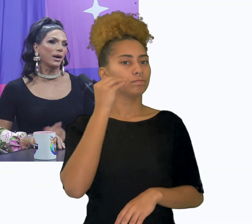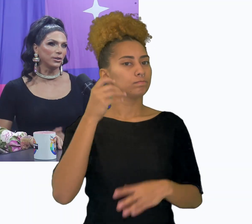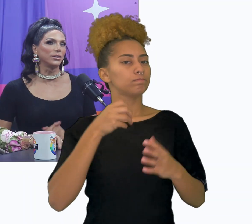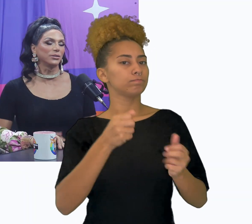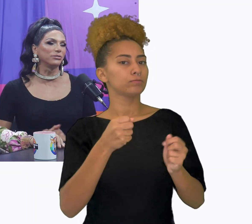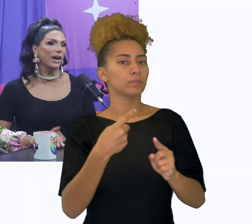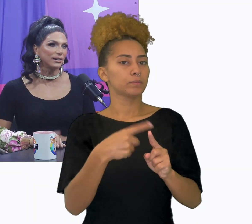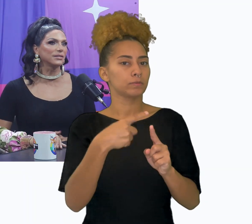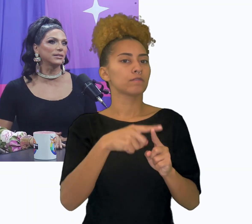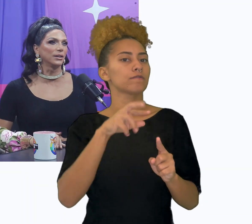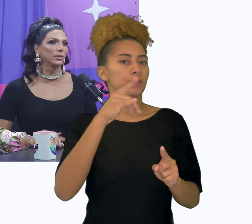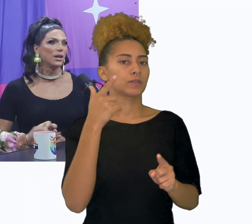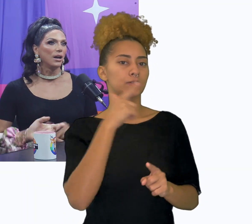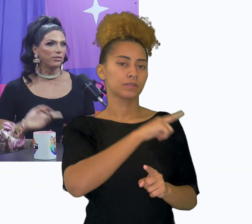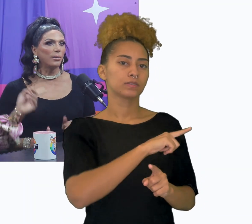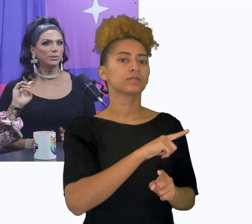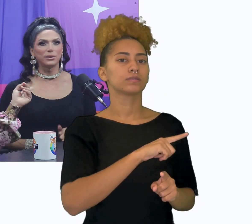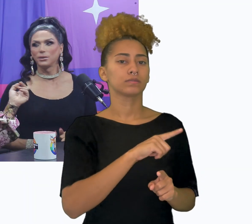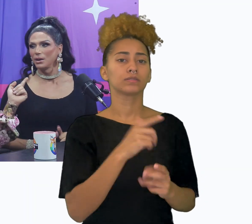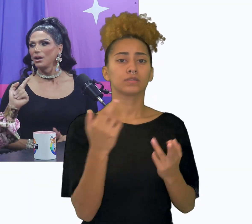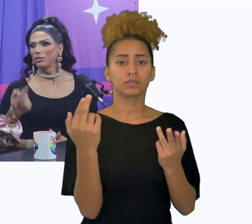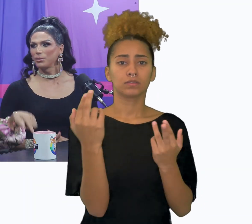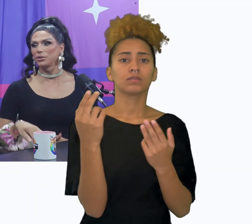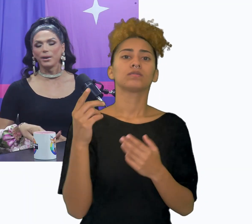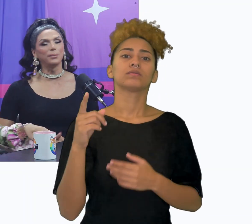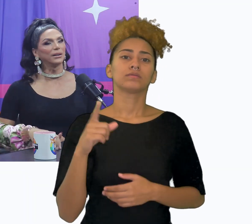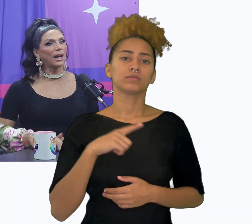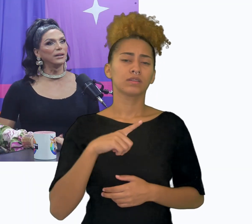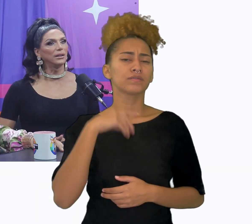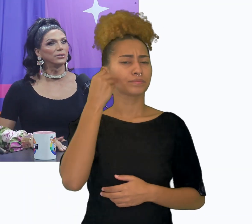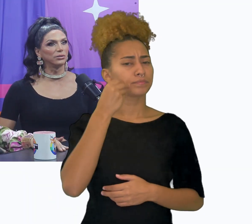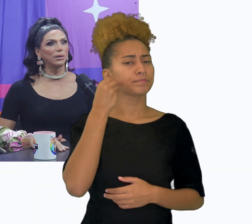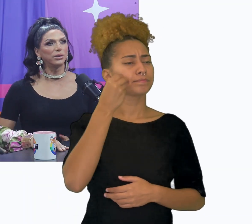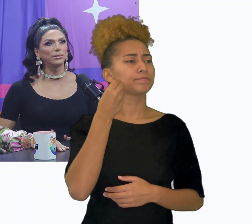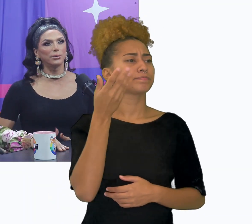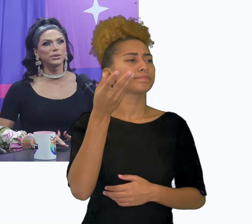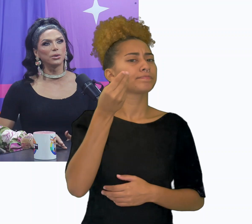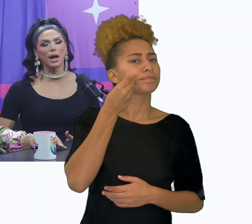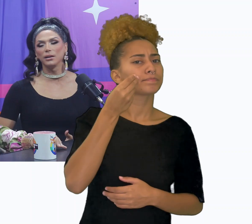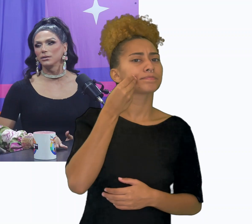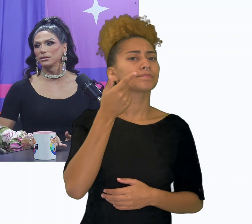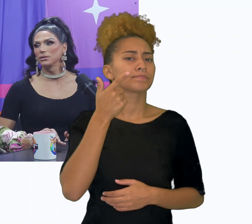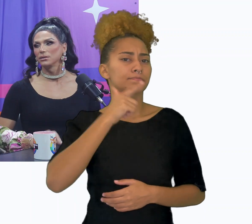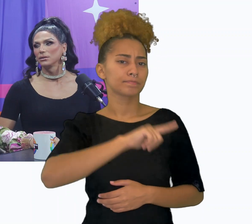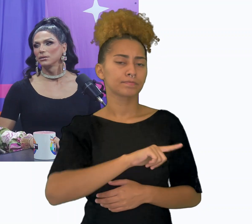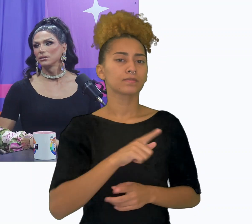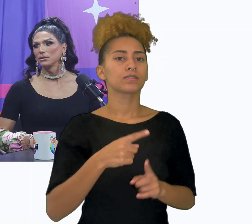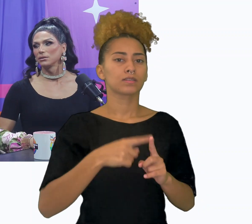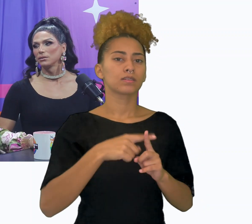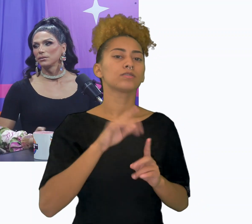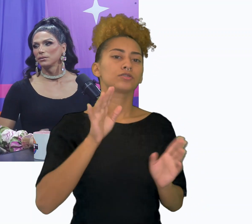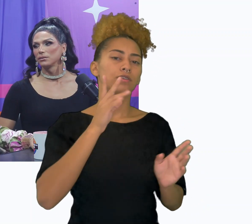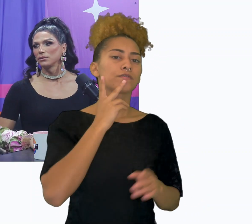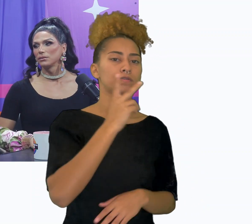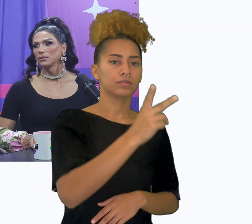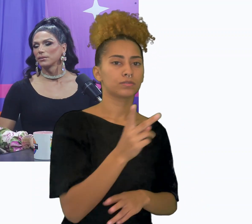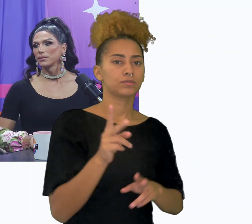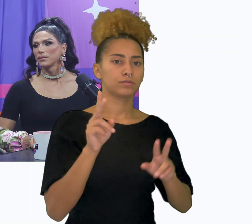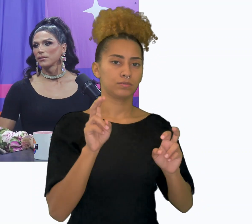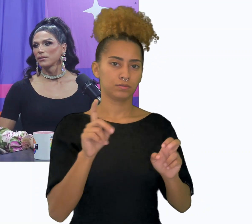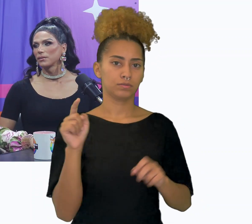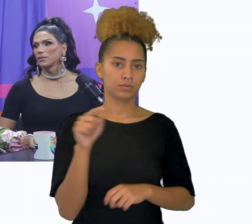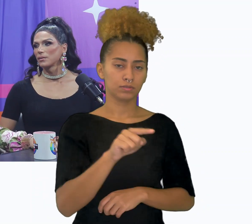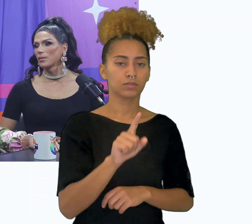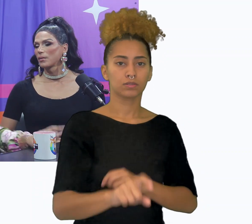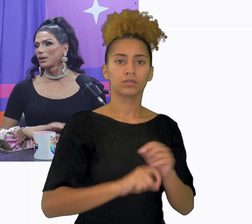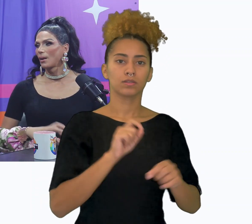gente, porque eu acredito que isso vai dar certo. A própria Linda Raissa, né? Vamos experimentar isso, vamos segurar isso. Eu lembro que ela já falou pra gente que